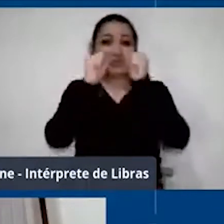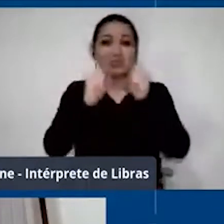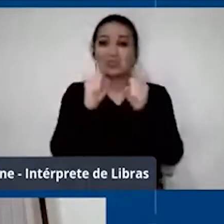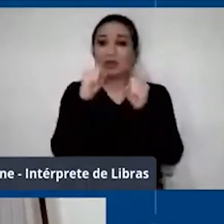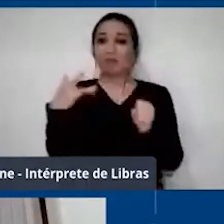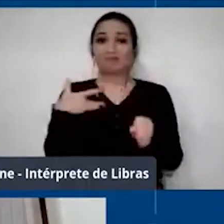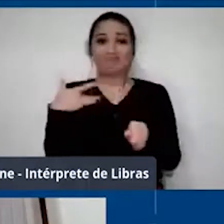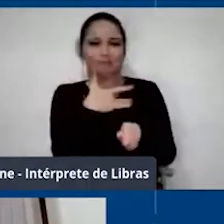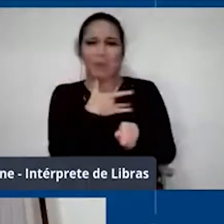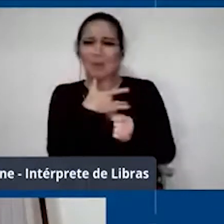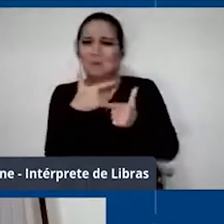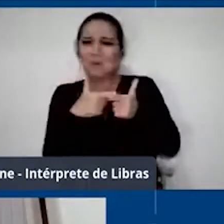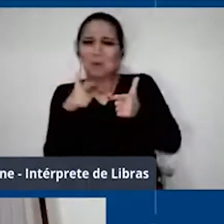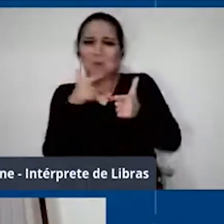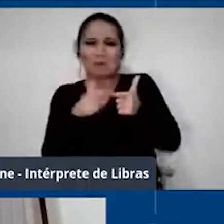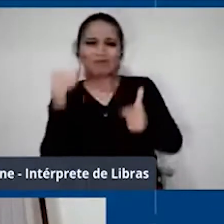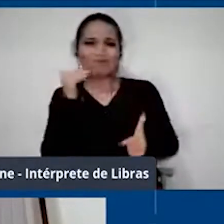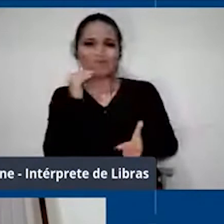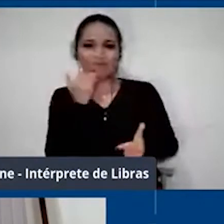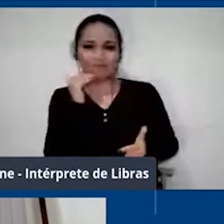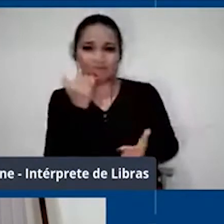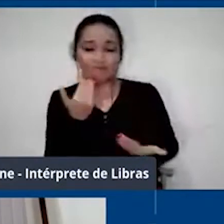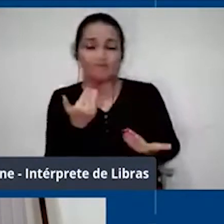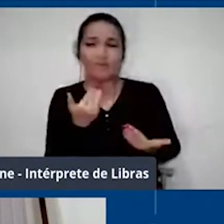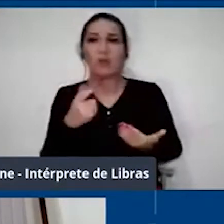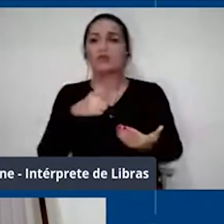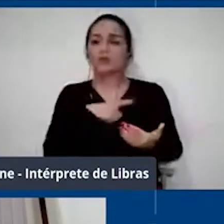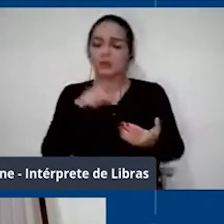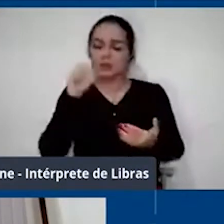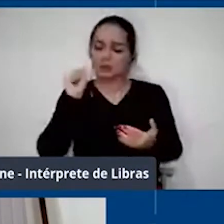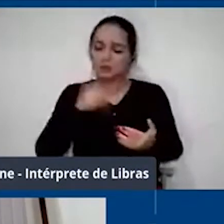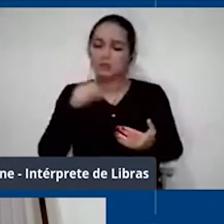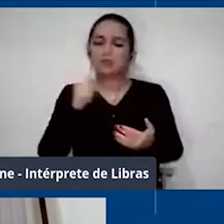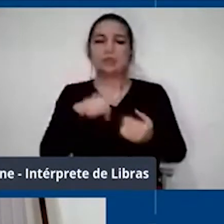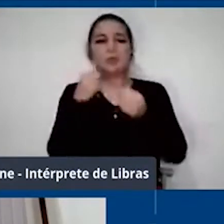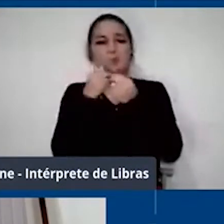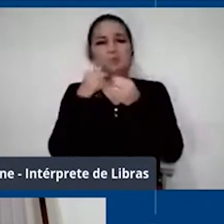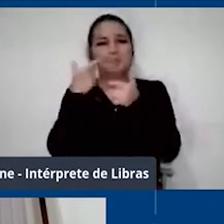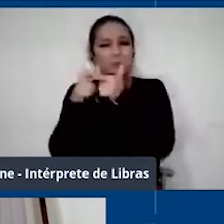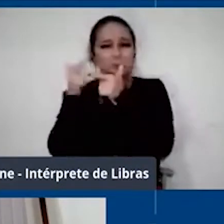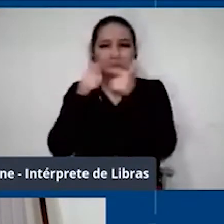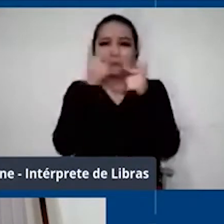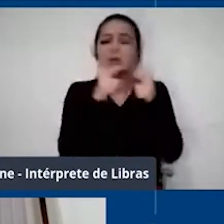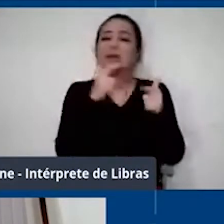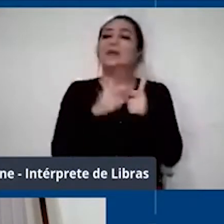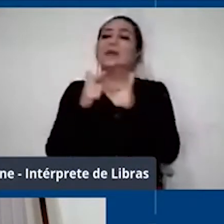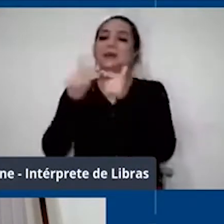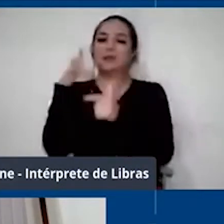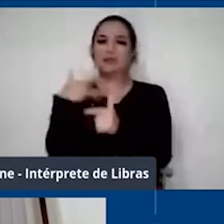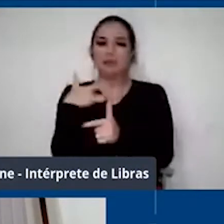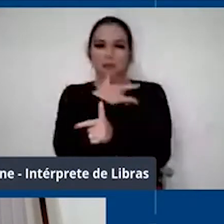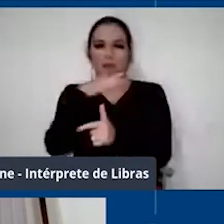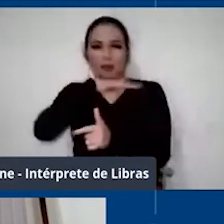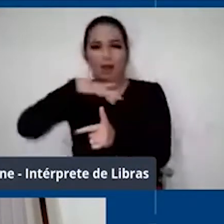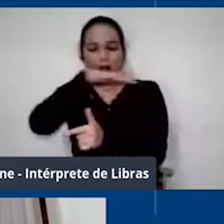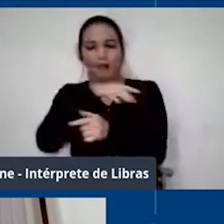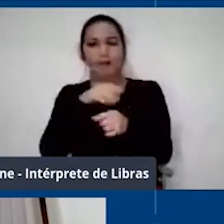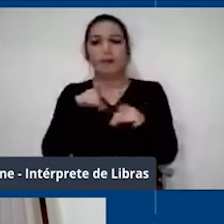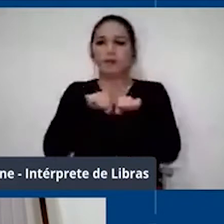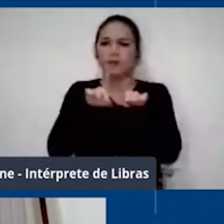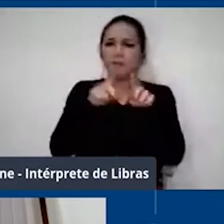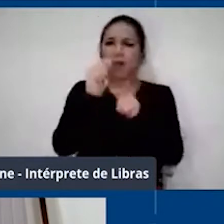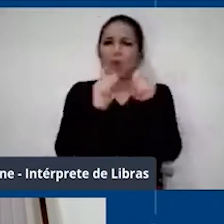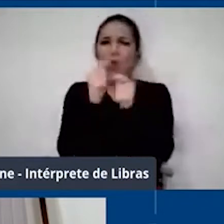as pessoas há uma situação de muito desconforto, muita tristeza em relação a isso, economia, perda